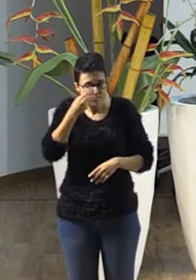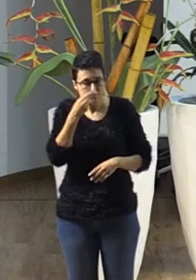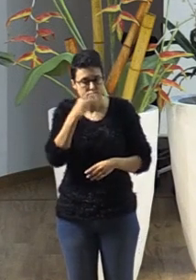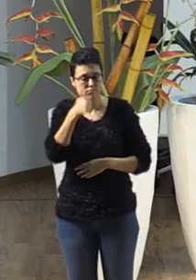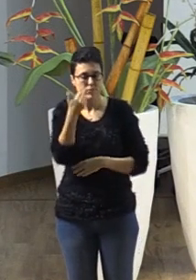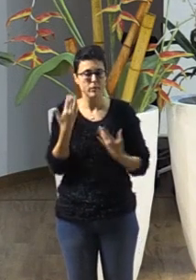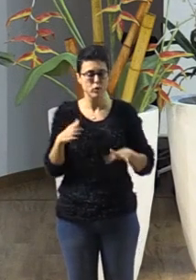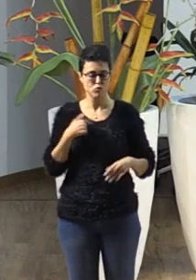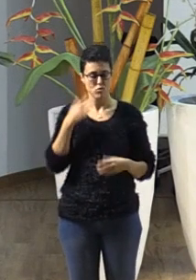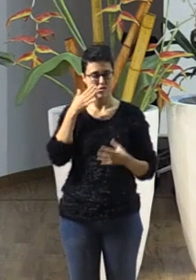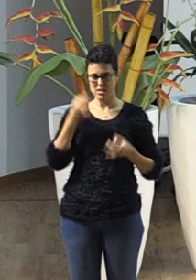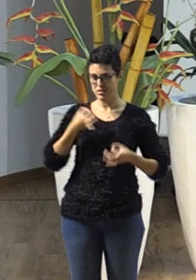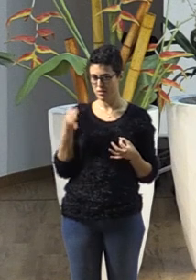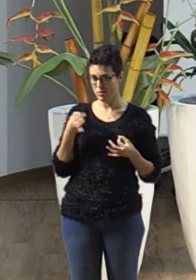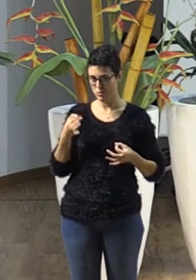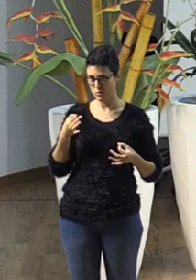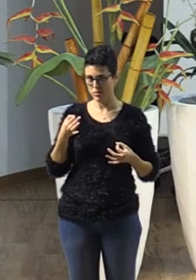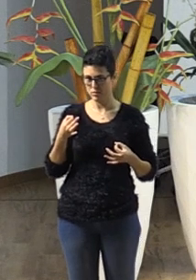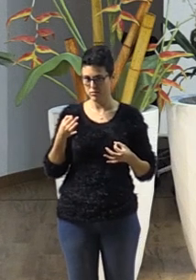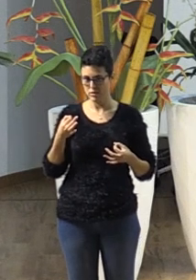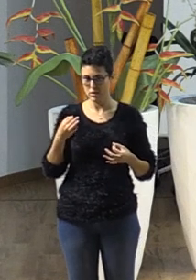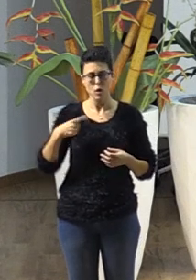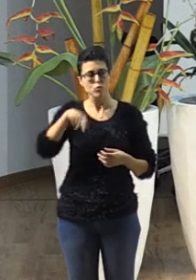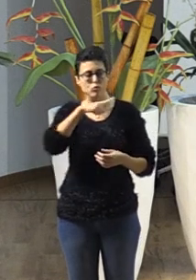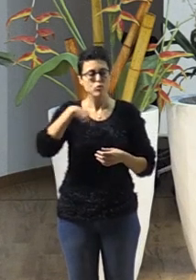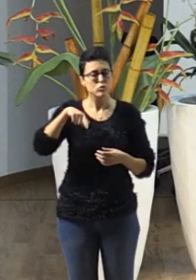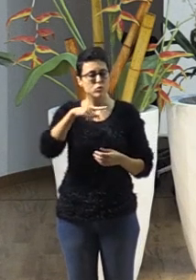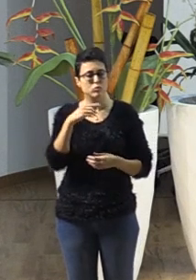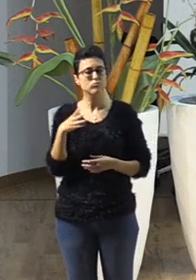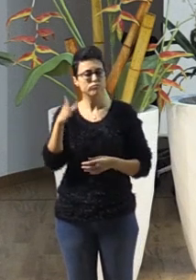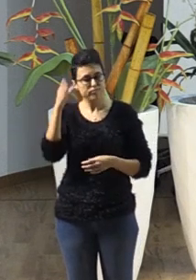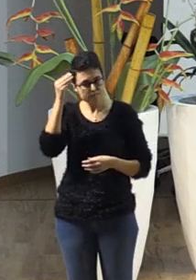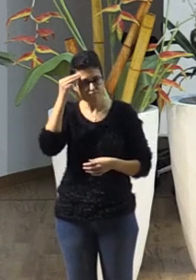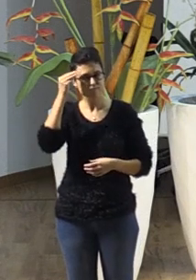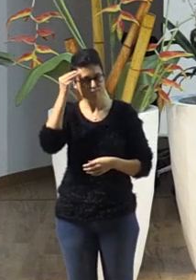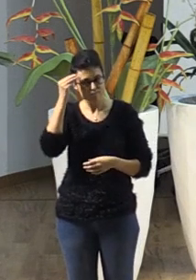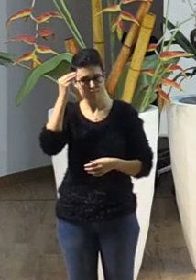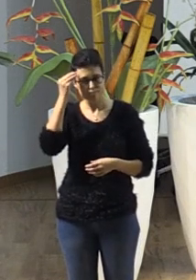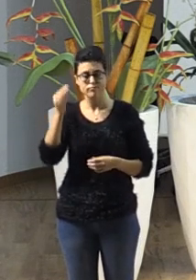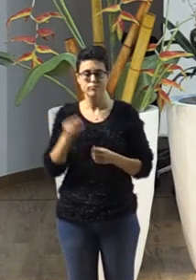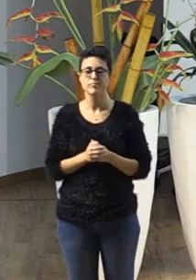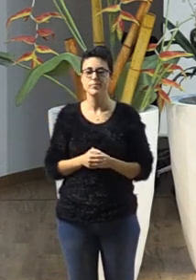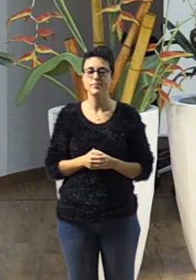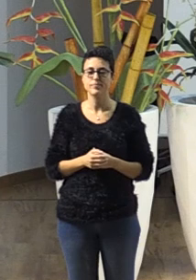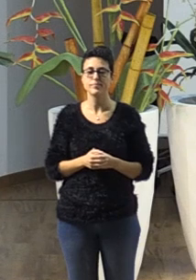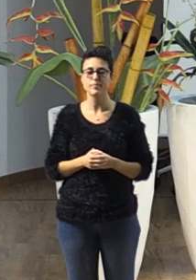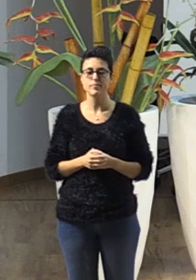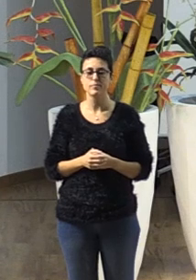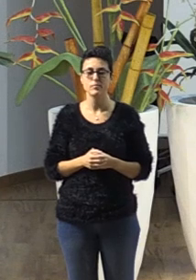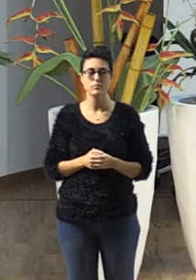también estoy segura de que van a ayudar a entender, a contextualizar desde dónde hablamos cada uno de nosotros.